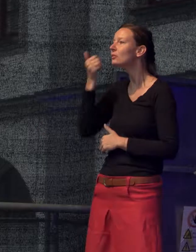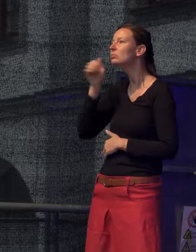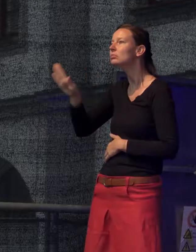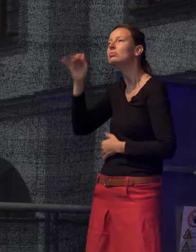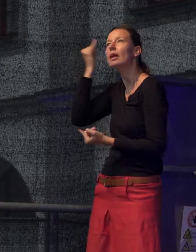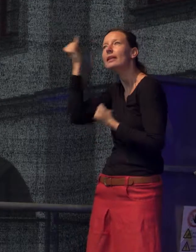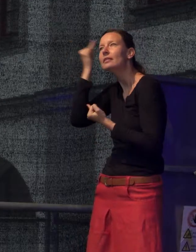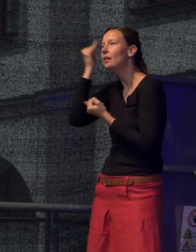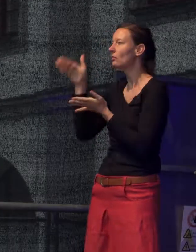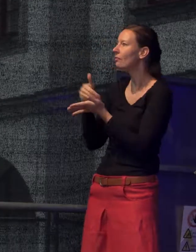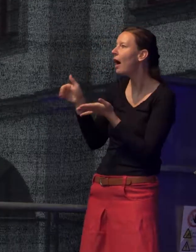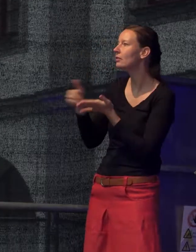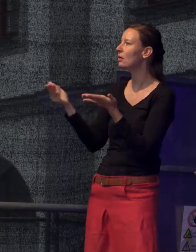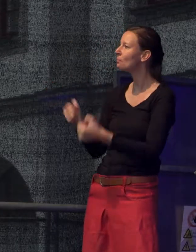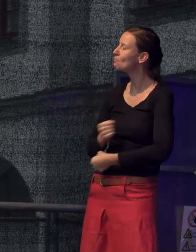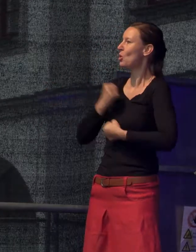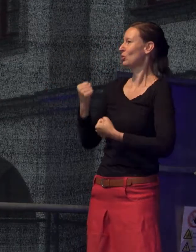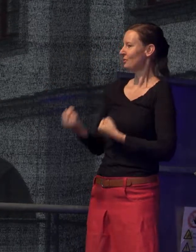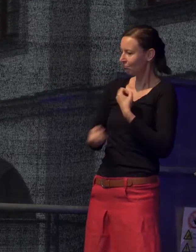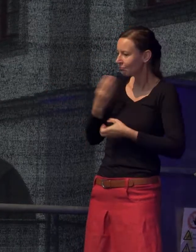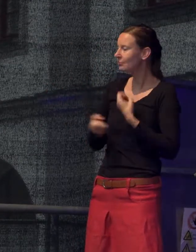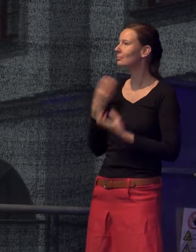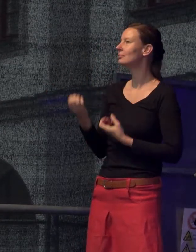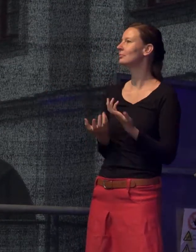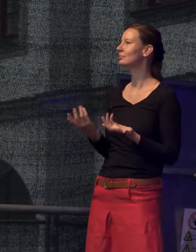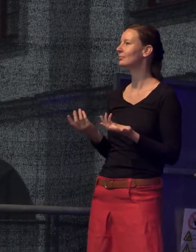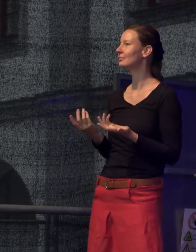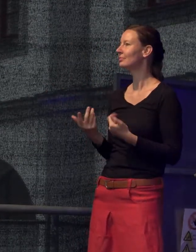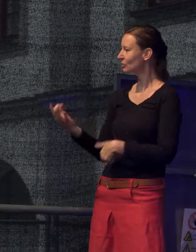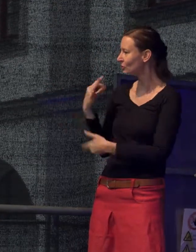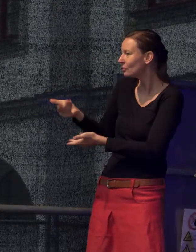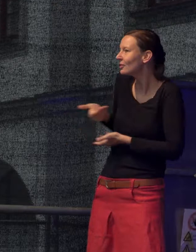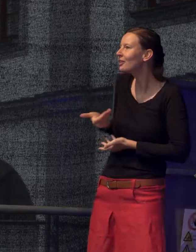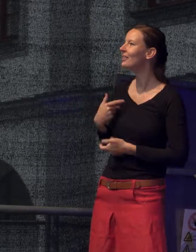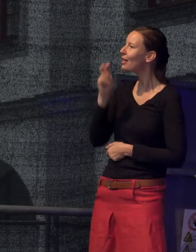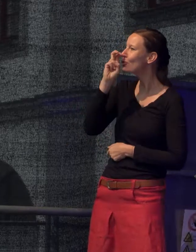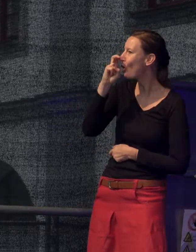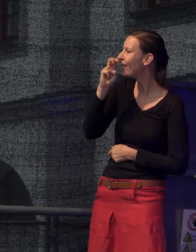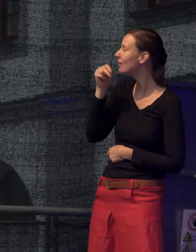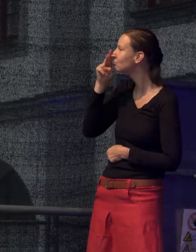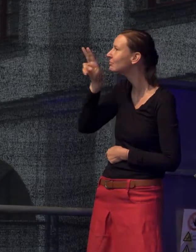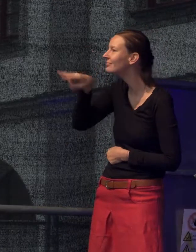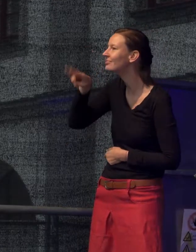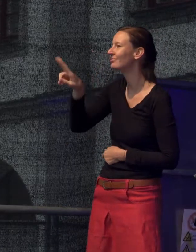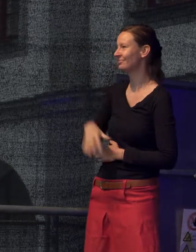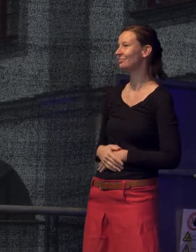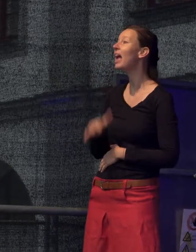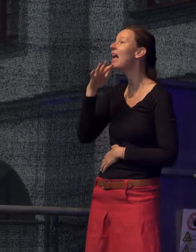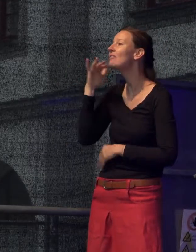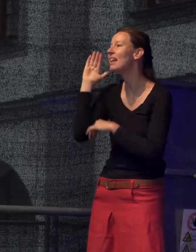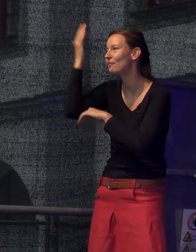weiterhin mutig und geben sie uns impulse neugierig zu bleiben viel erfolg für